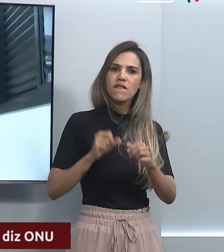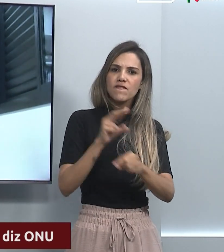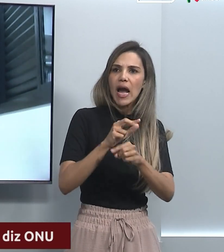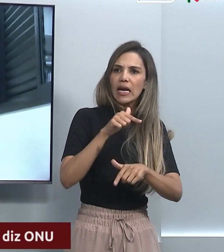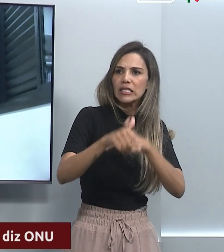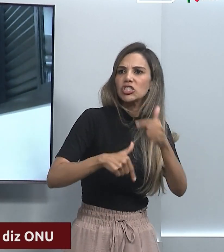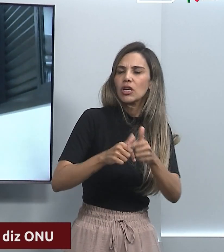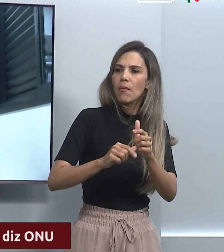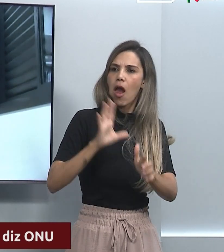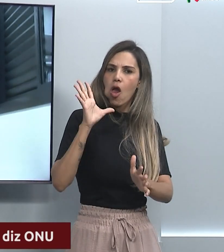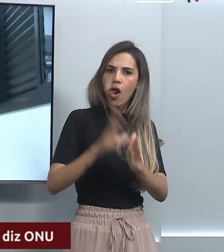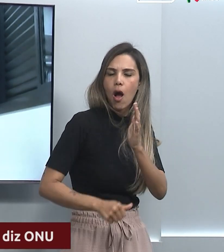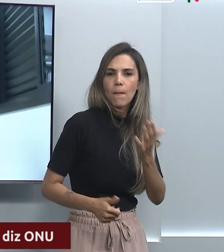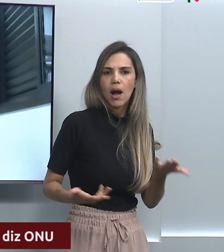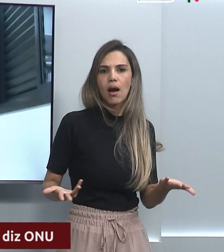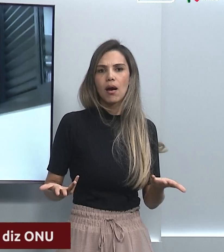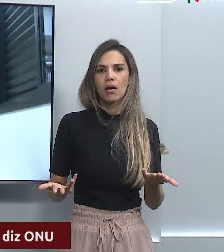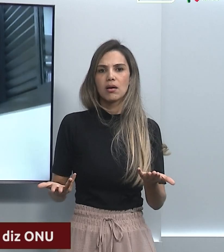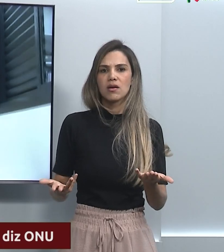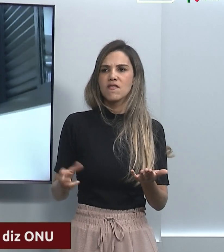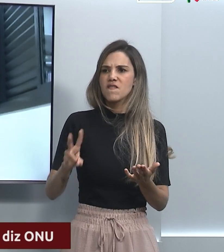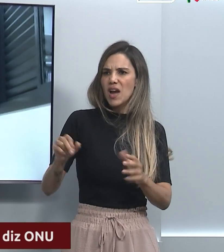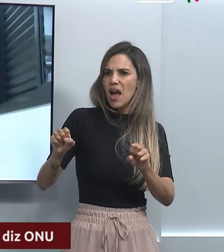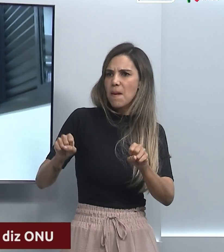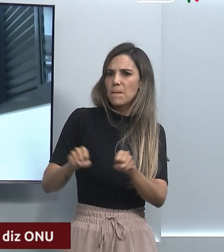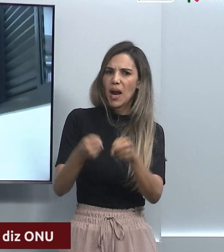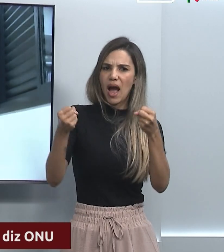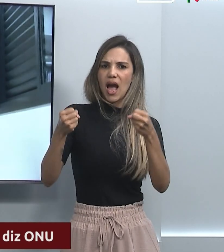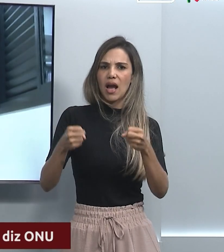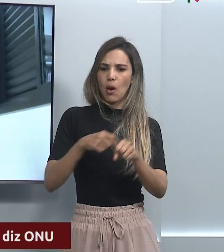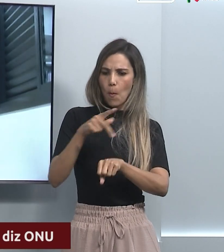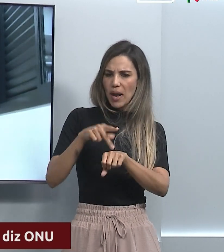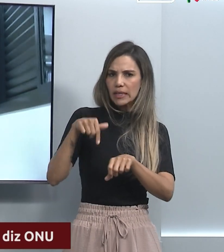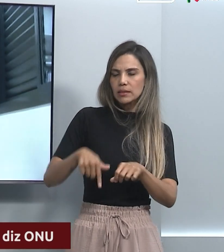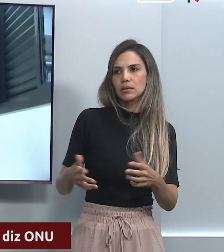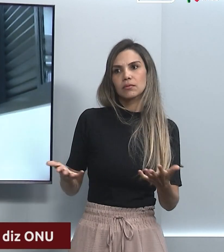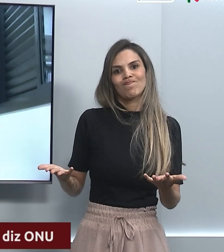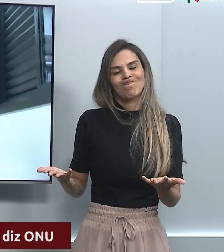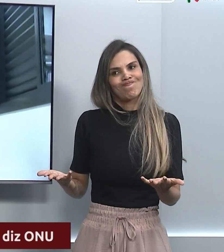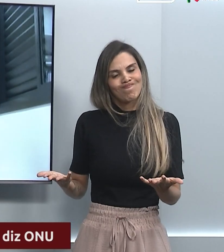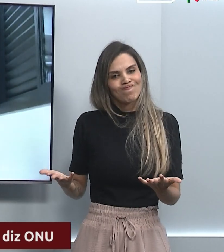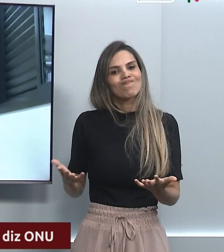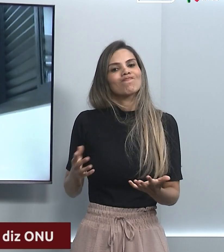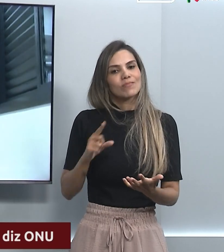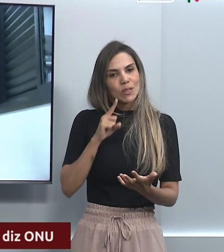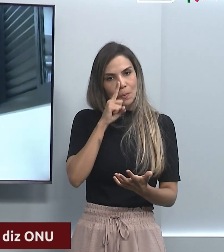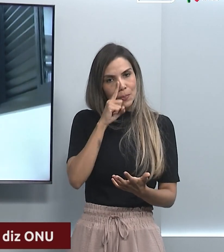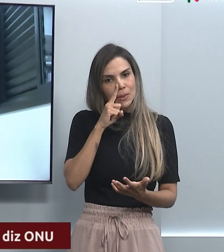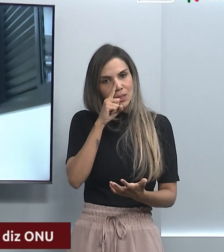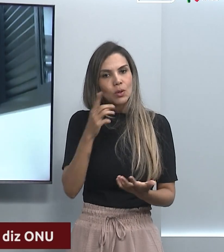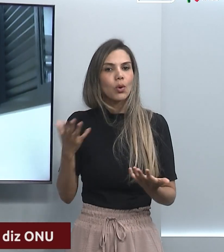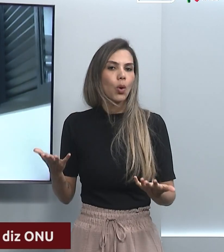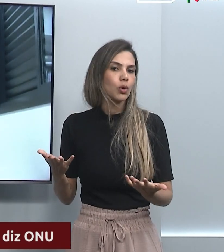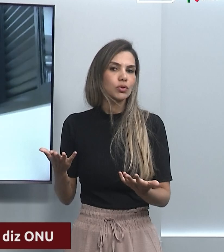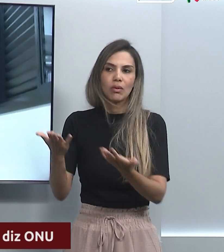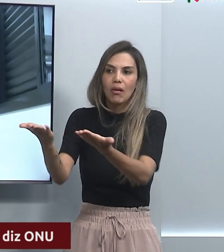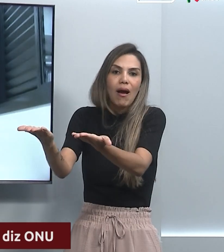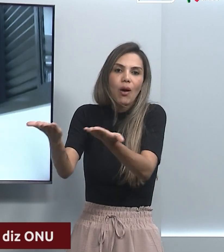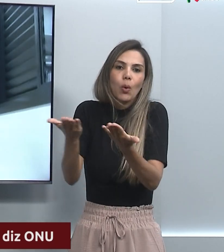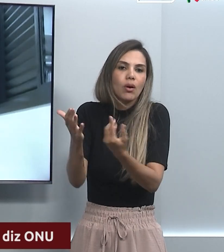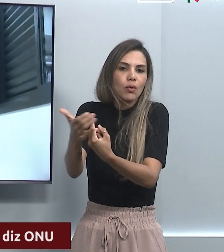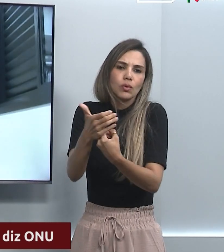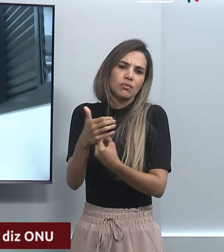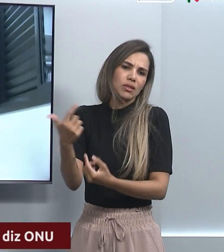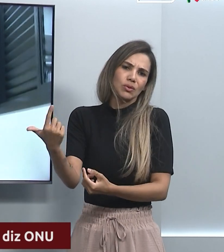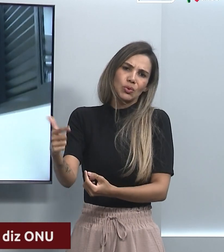entre aspas, a nossa nação, eles são muito prejudiciais no sentido do acolhimento e da própria recepção que essa